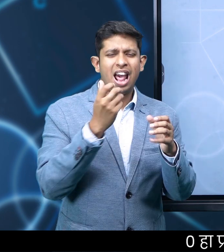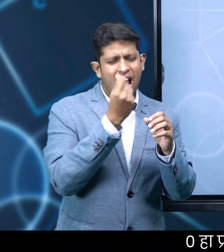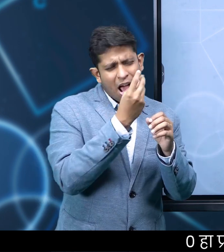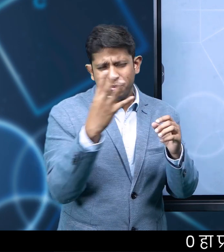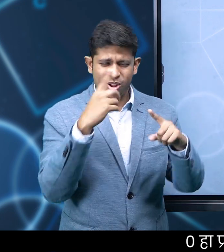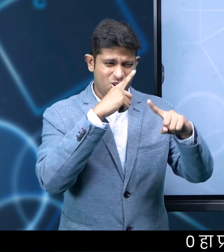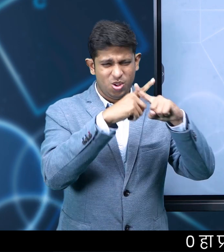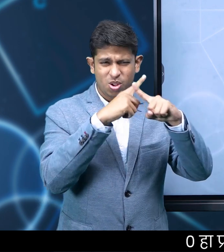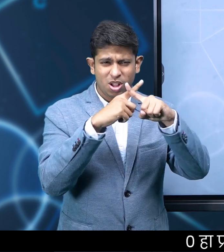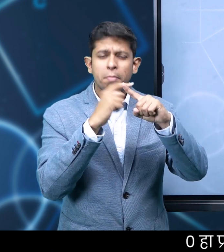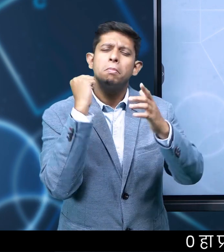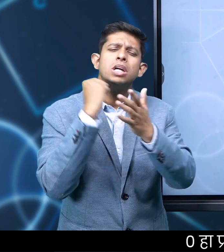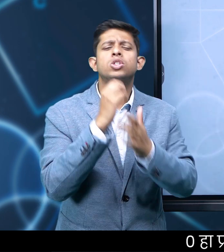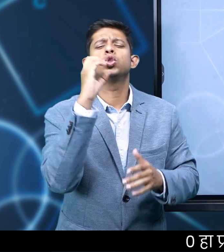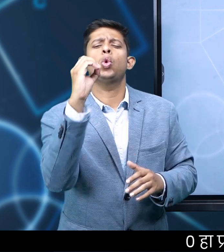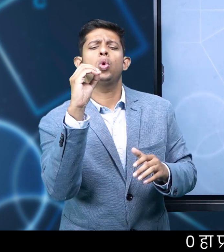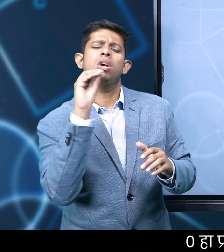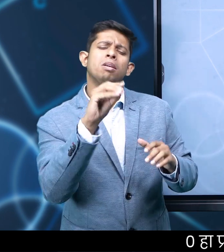0 हा प्रत्येक संख्येचा अवयव आहे.